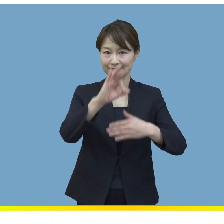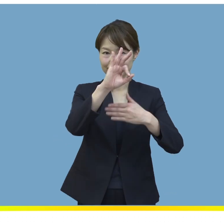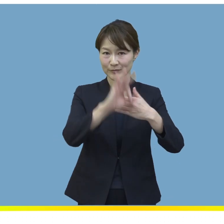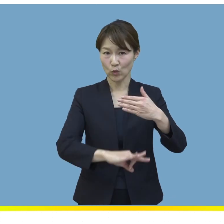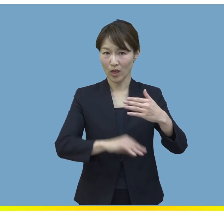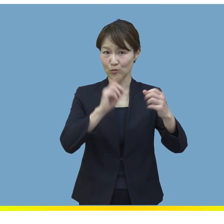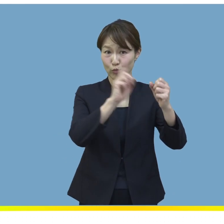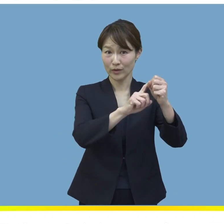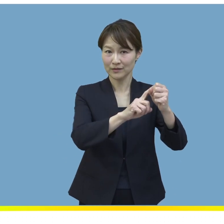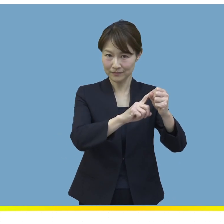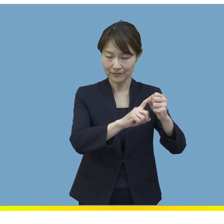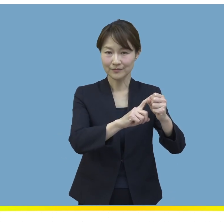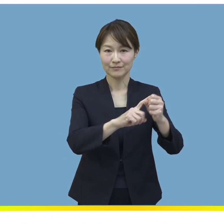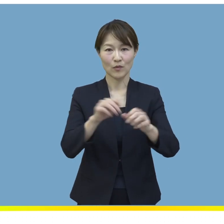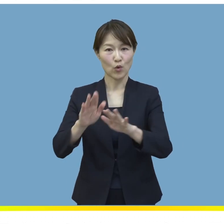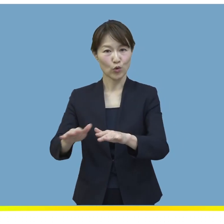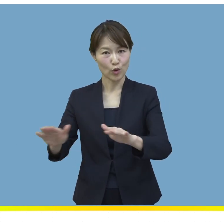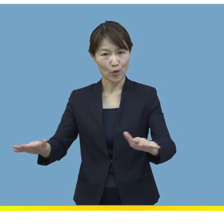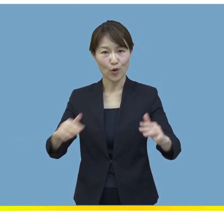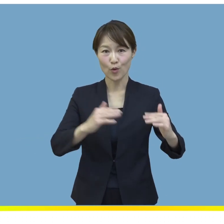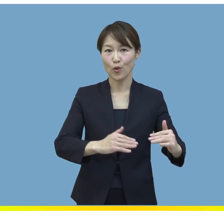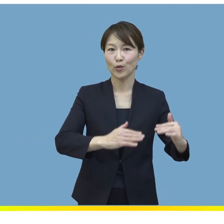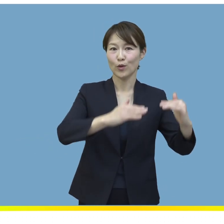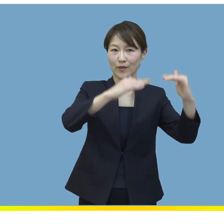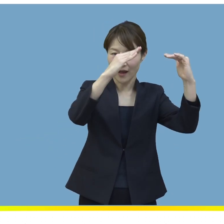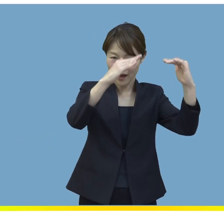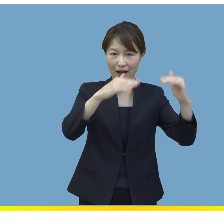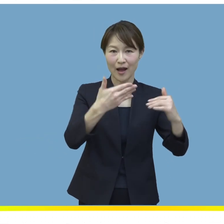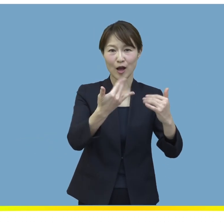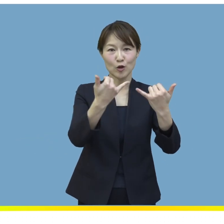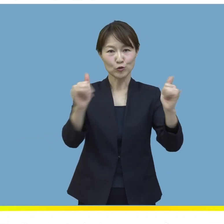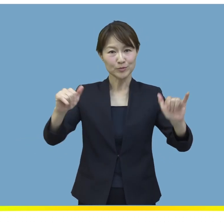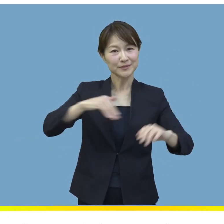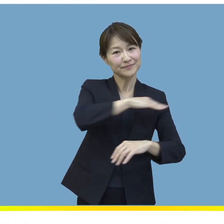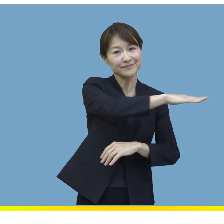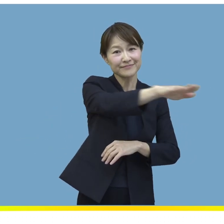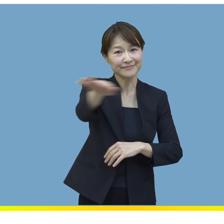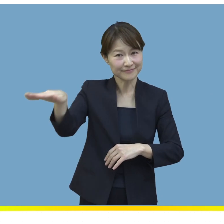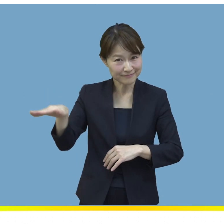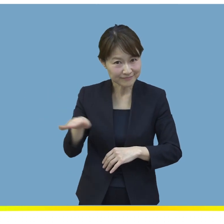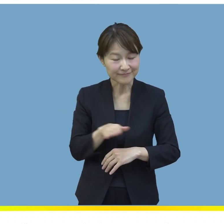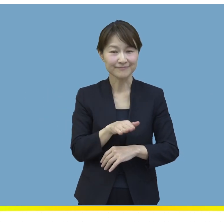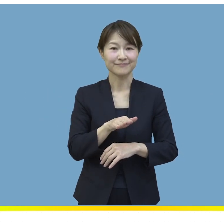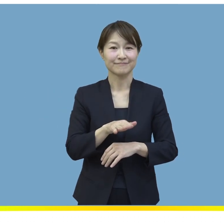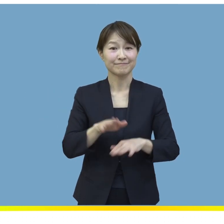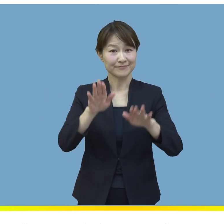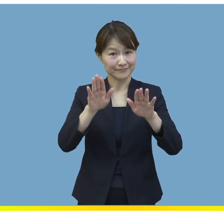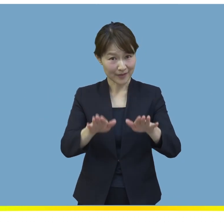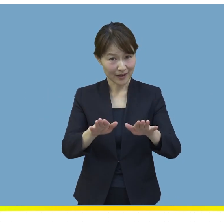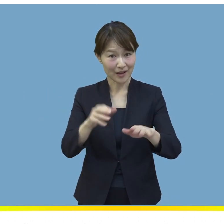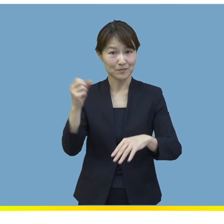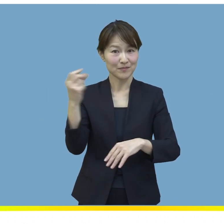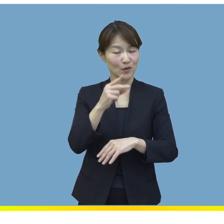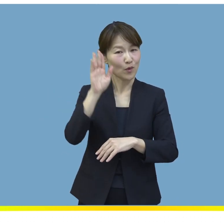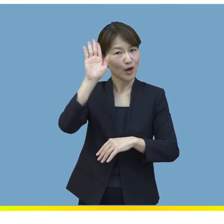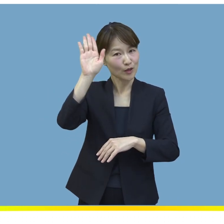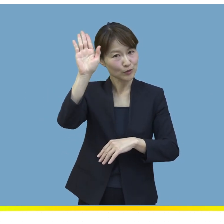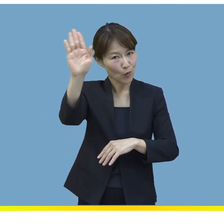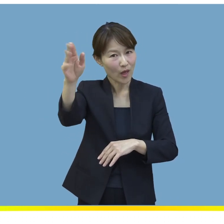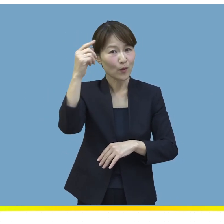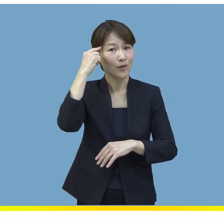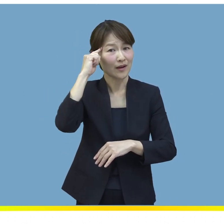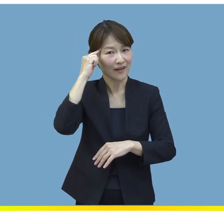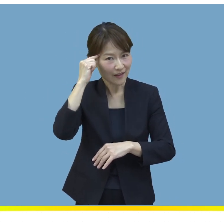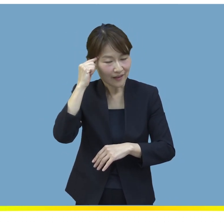条例では子供から大人までのすべての区民が現在および将来に